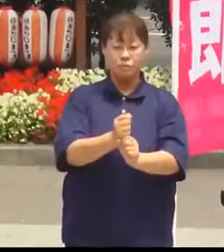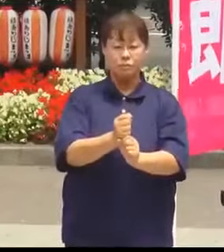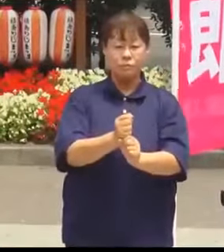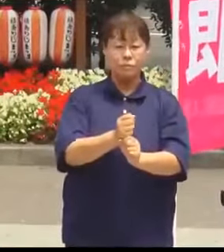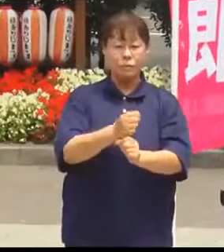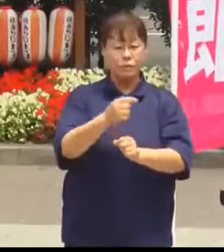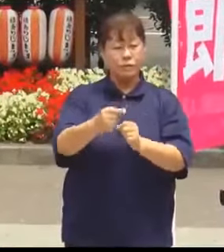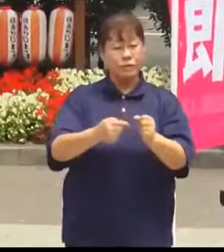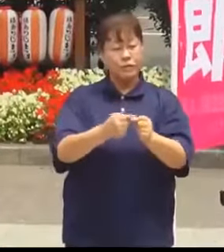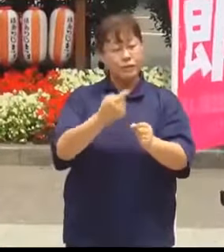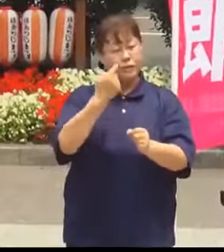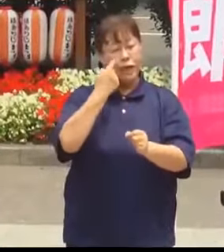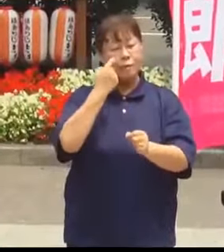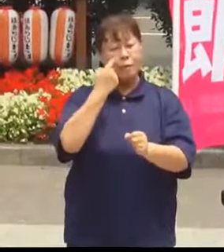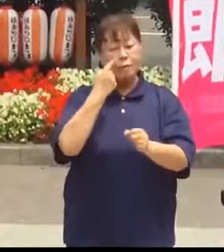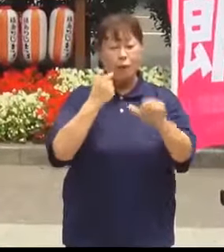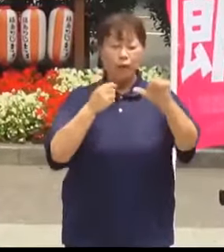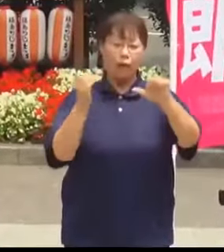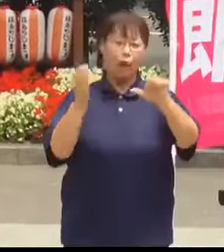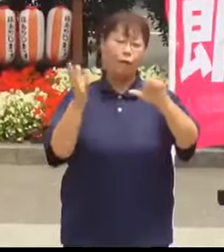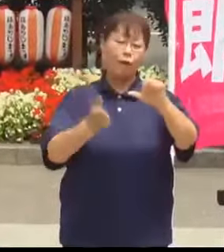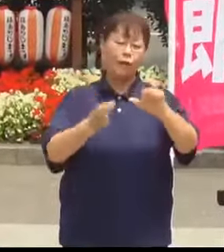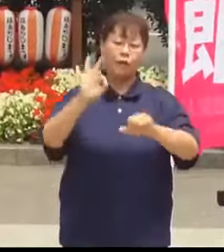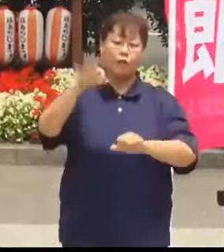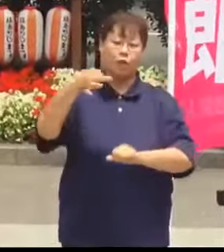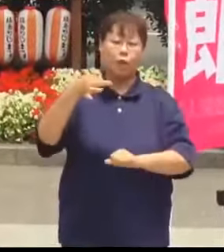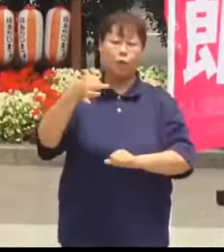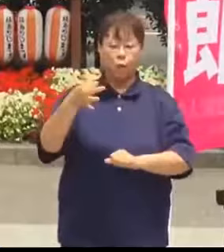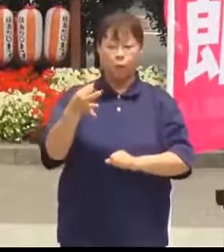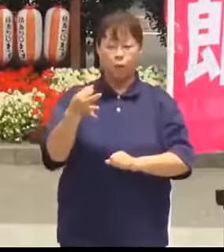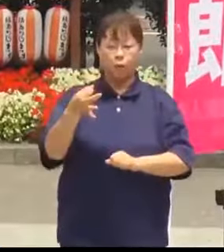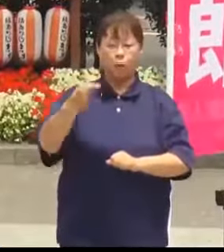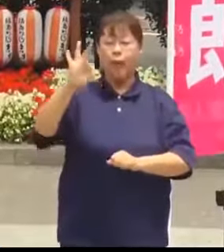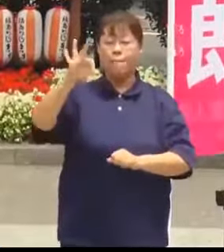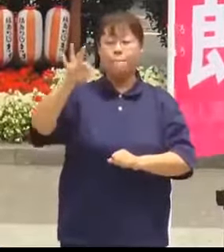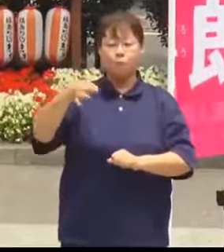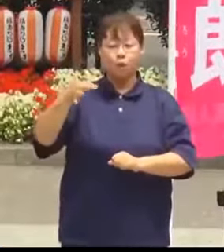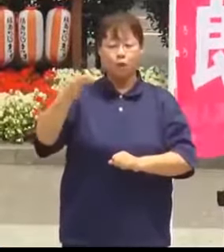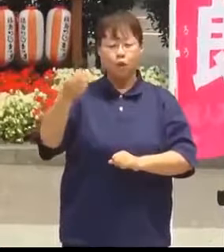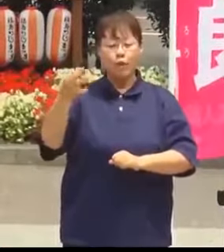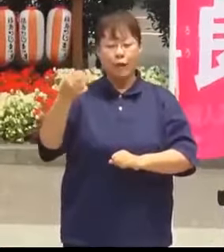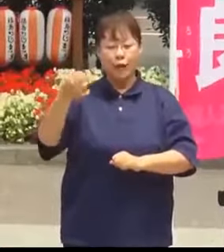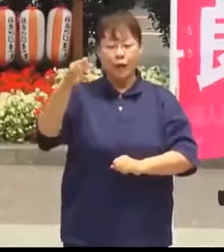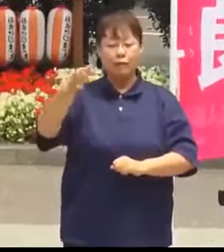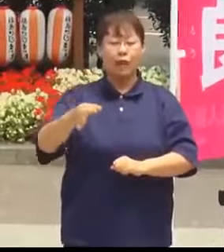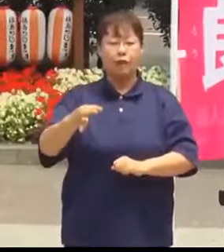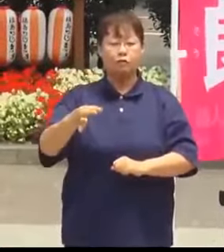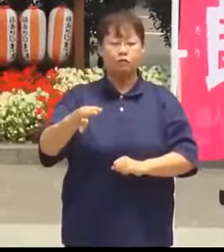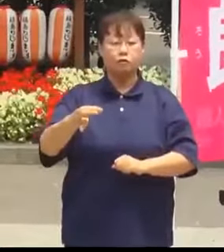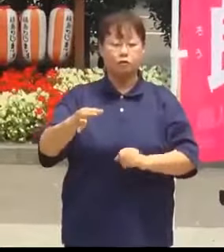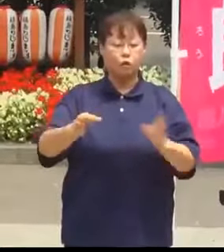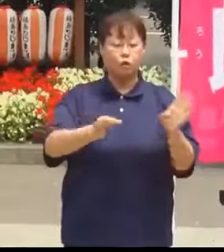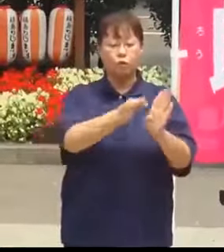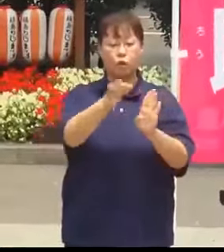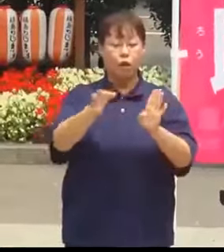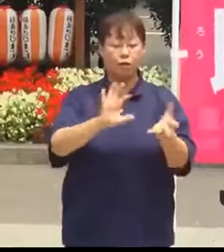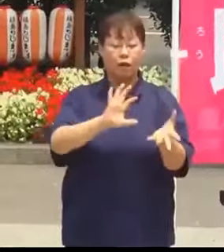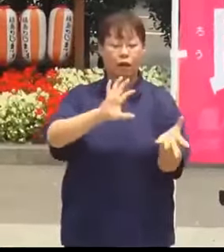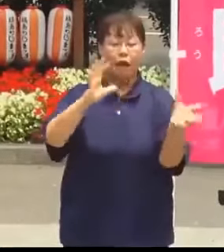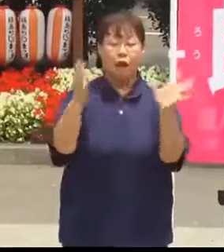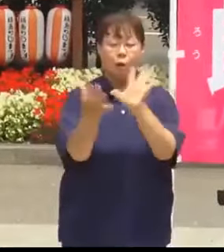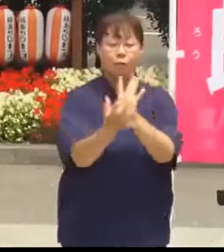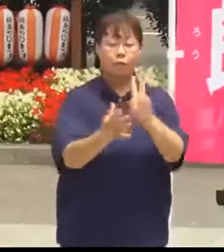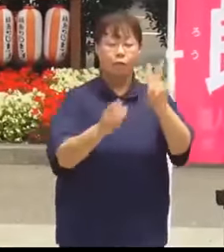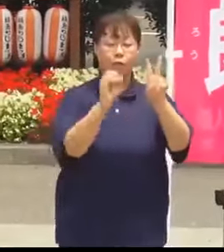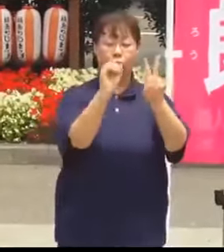落ちる5%物価をしたら大きく動きますよ経済だって2014